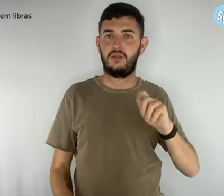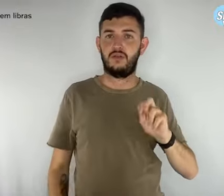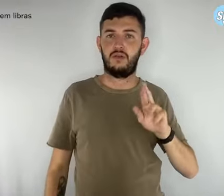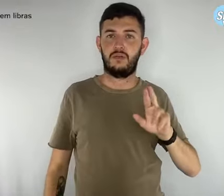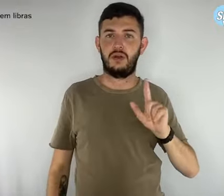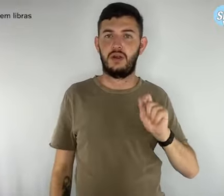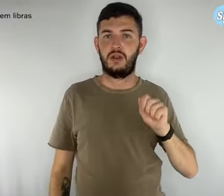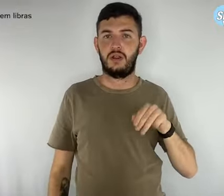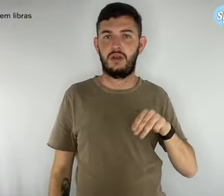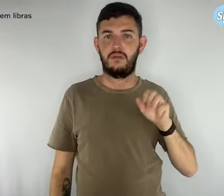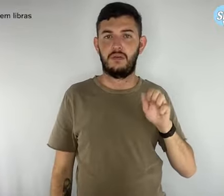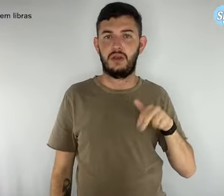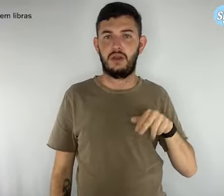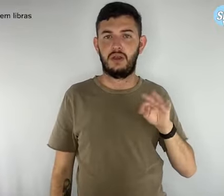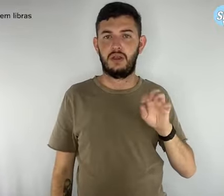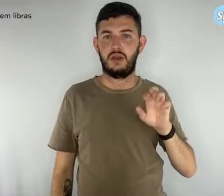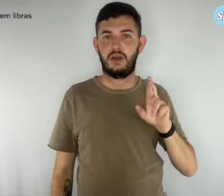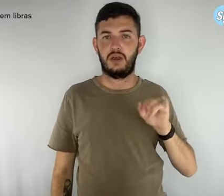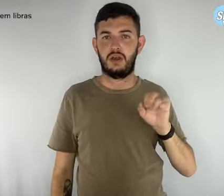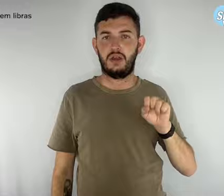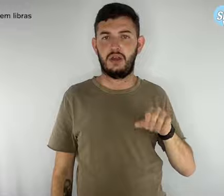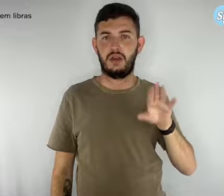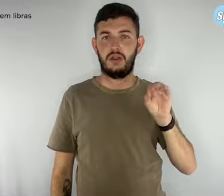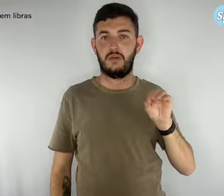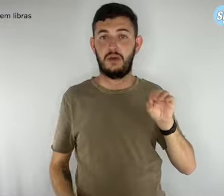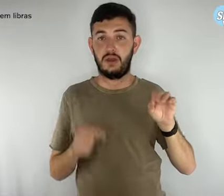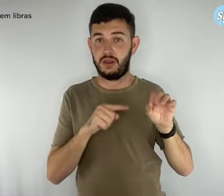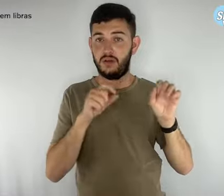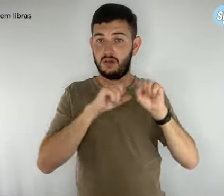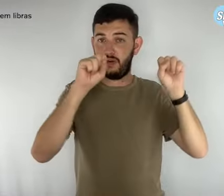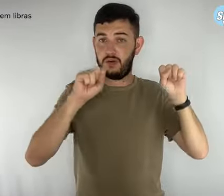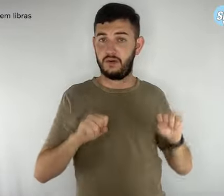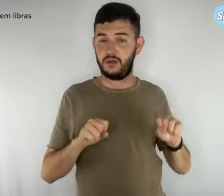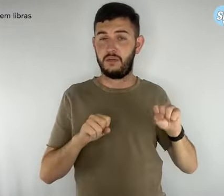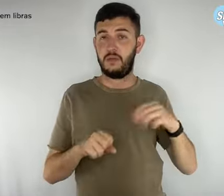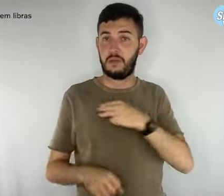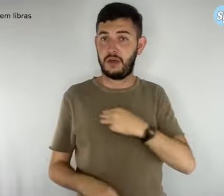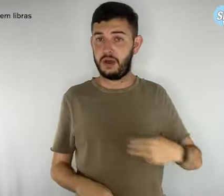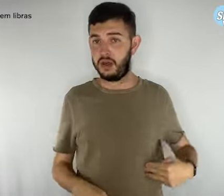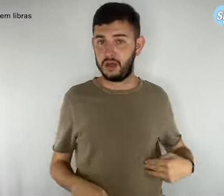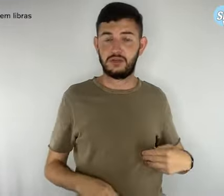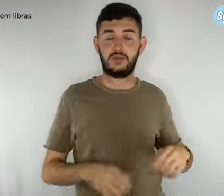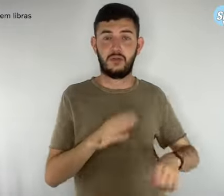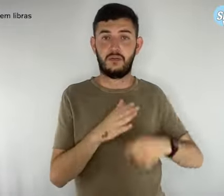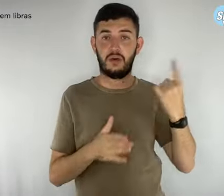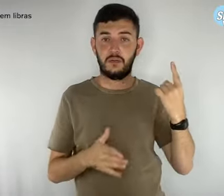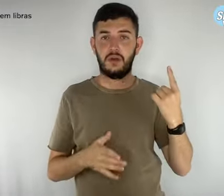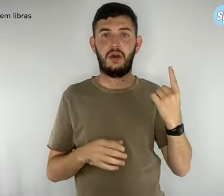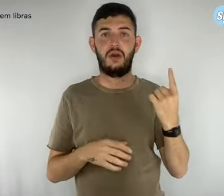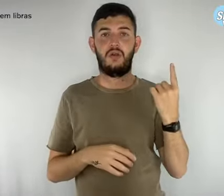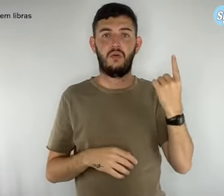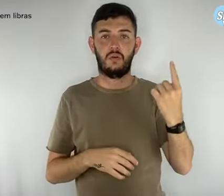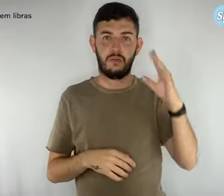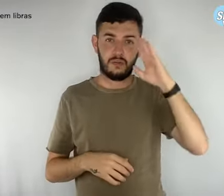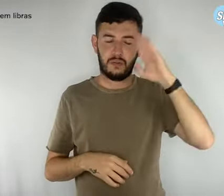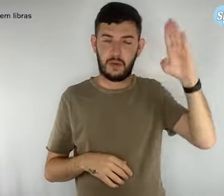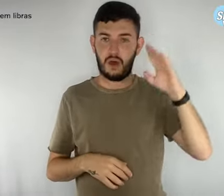em que, se o primeiro-ministro não tem um bom desempenho, o parlamento pode trocá-lo. Isso foi o que